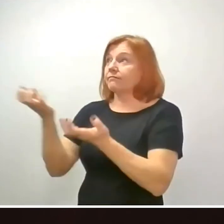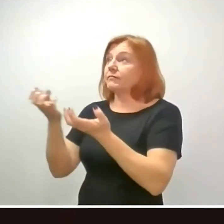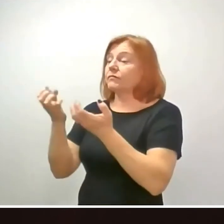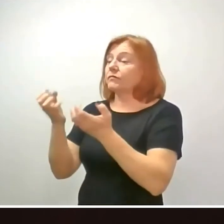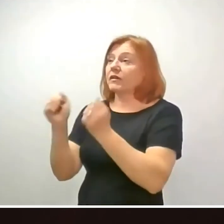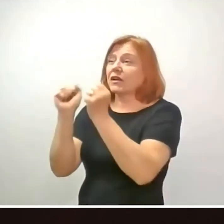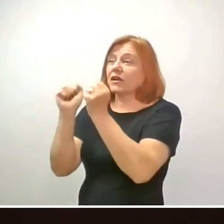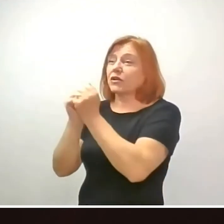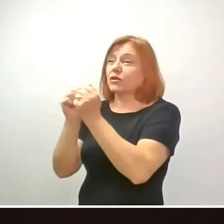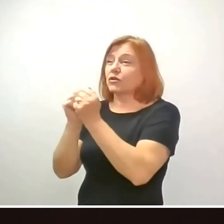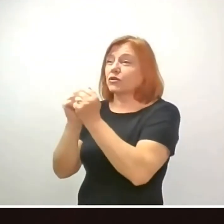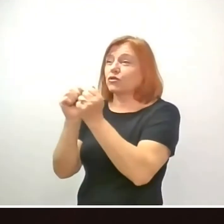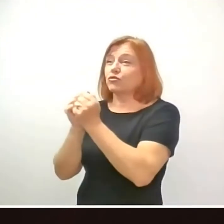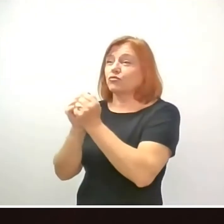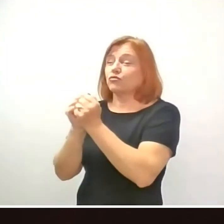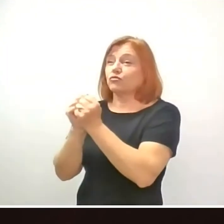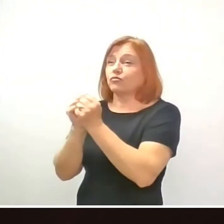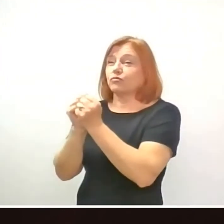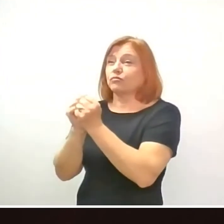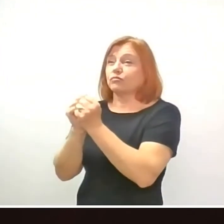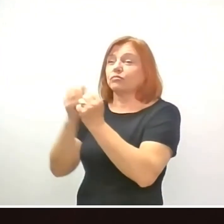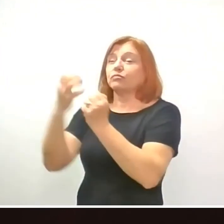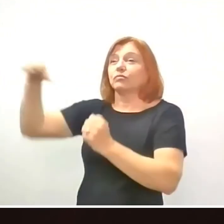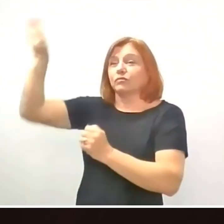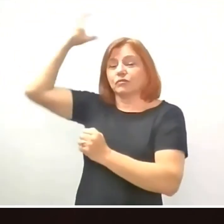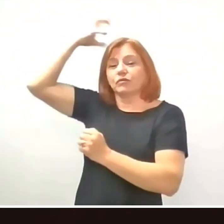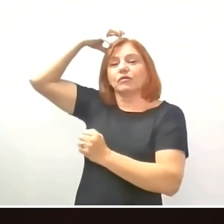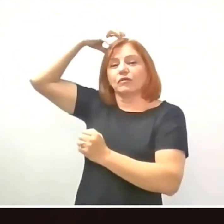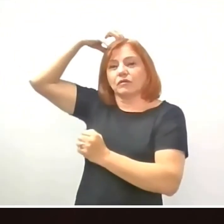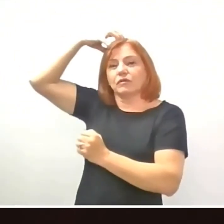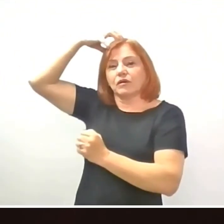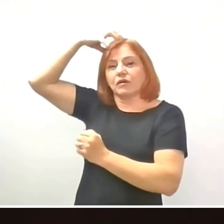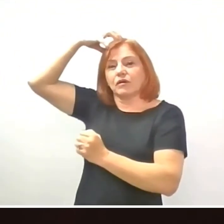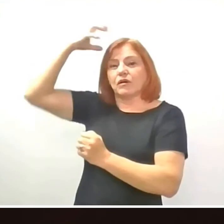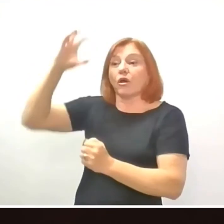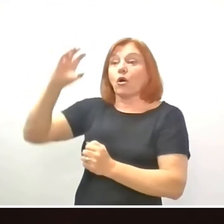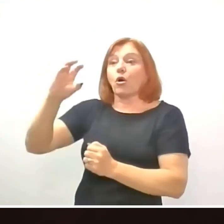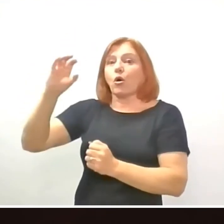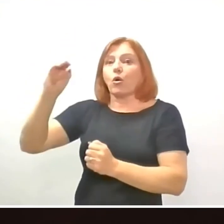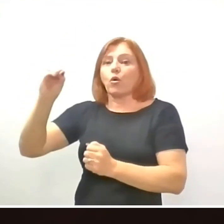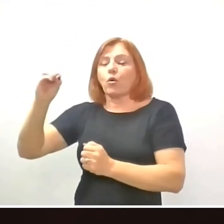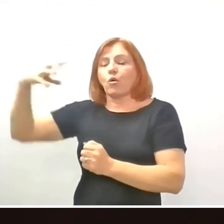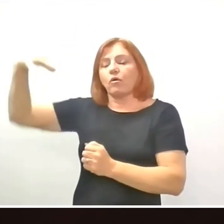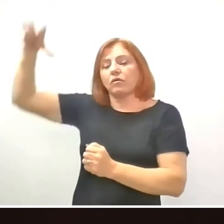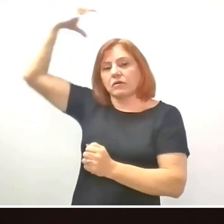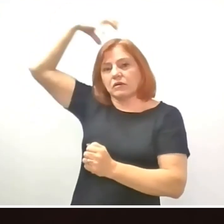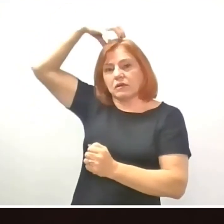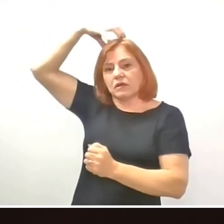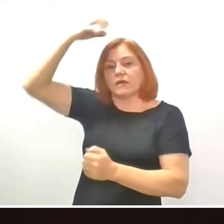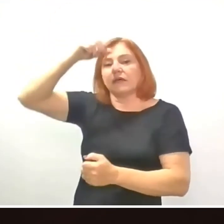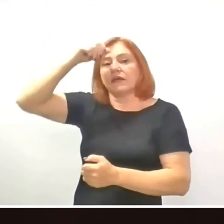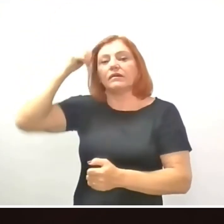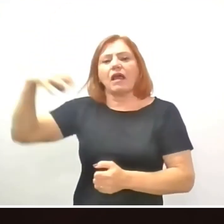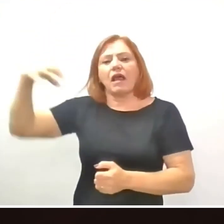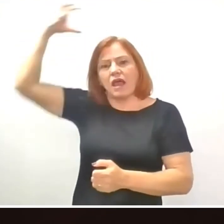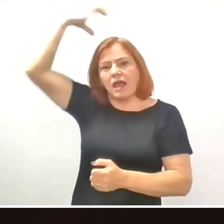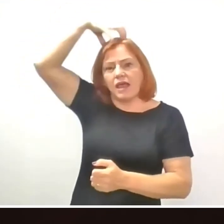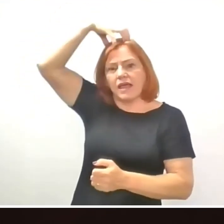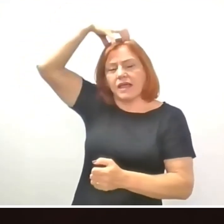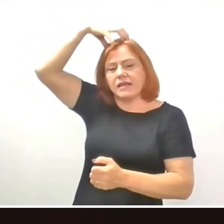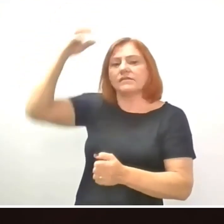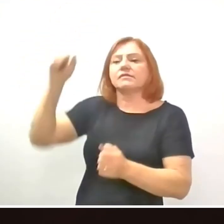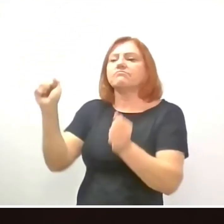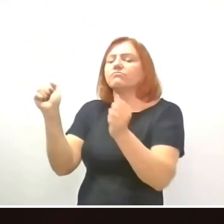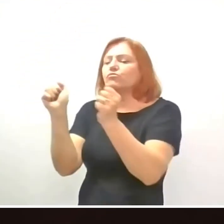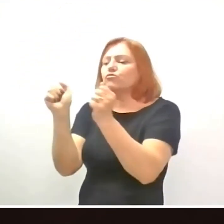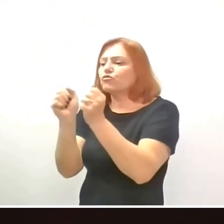milenar. Os vencedores receberão, né, essa autoridade para reinar sobre as nações. Só que,